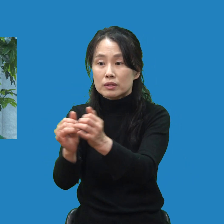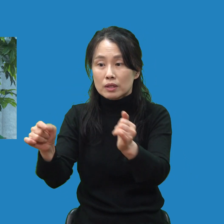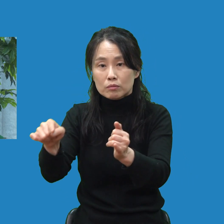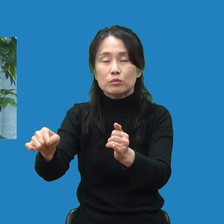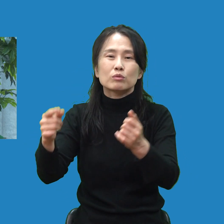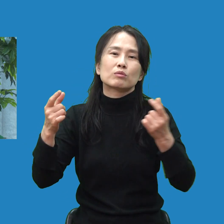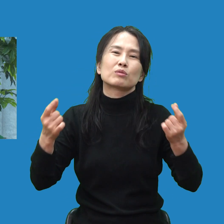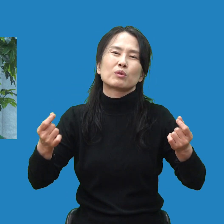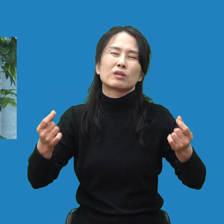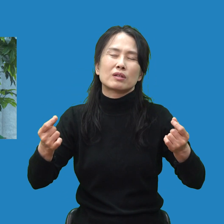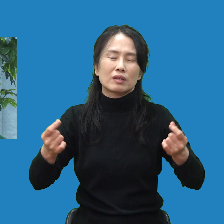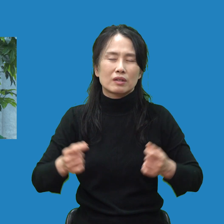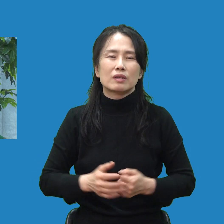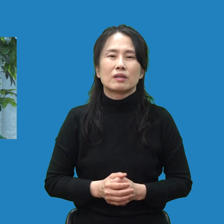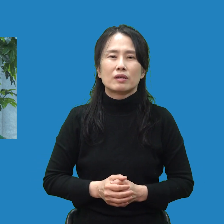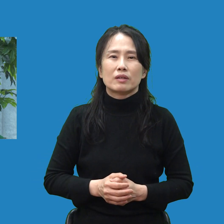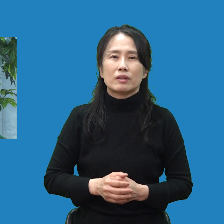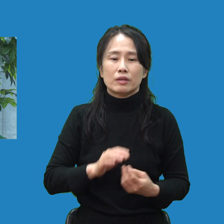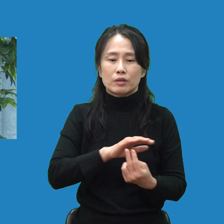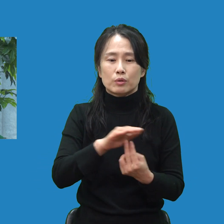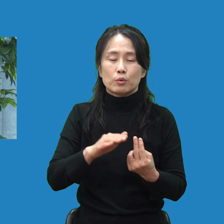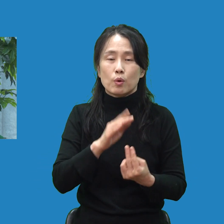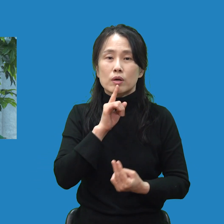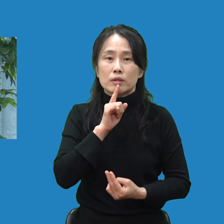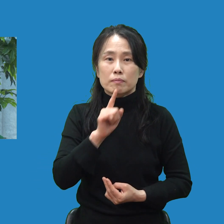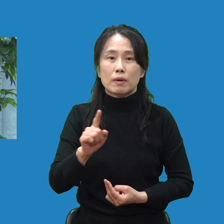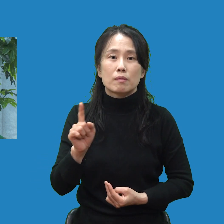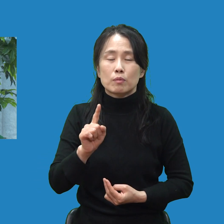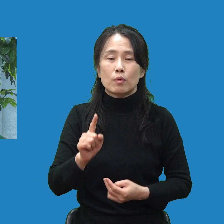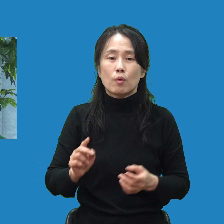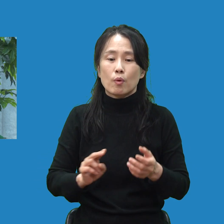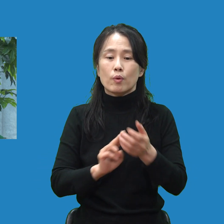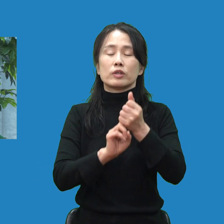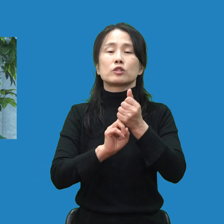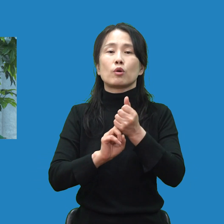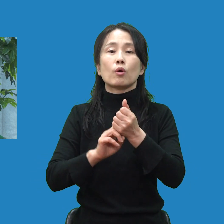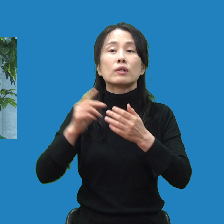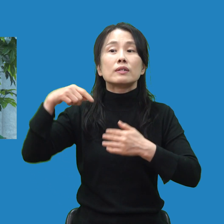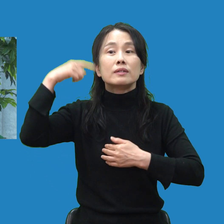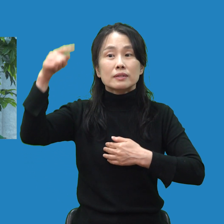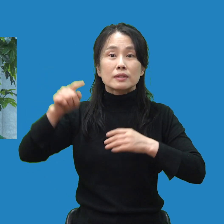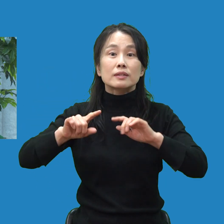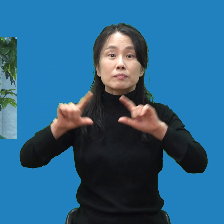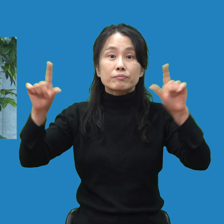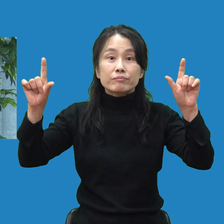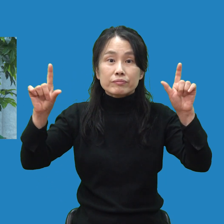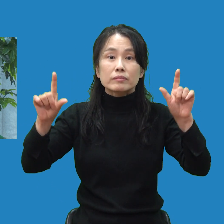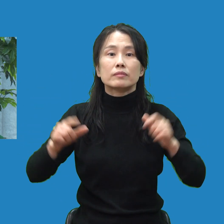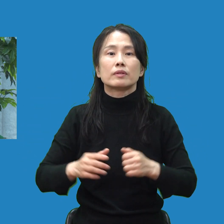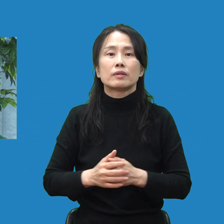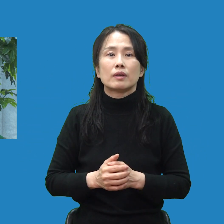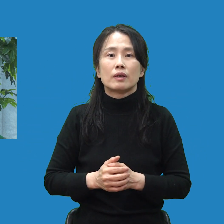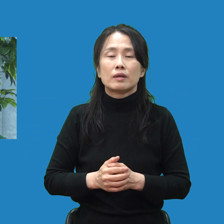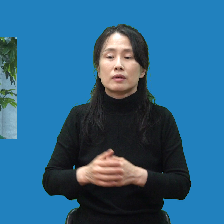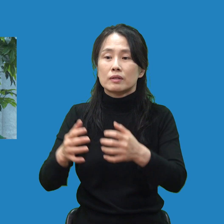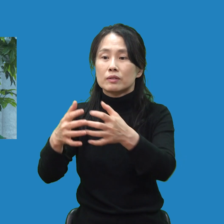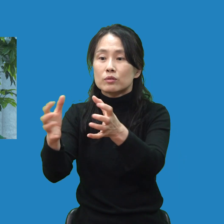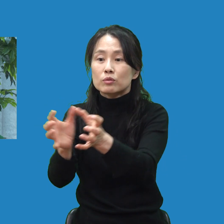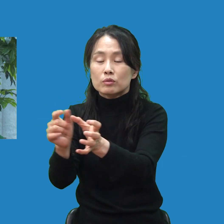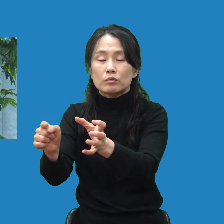비장파장이었습니다. 요한의 증언을 보면 오병이어 표적 그 다음 날 마흔 무리들이 또